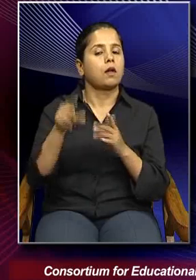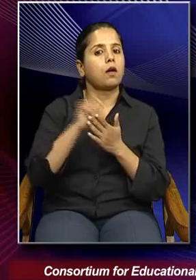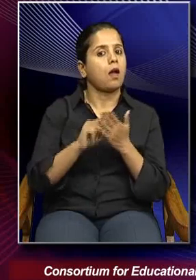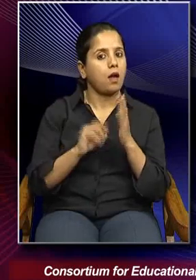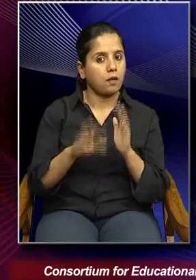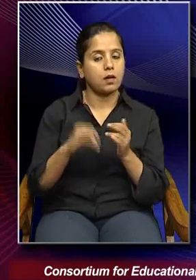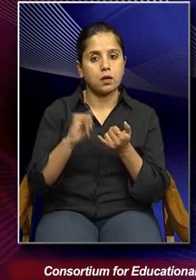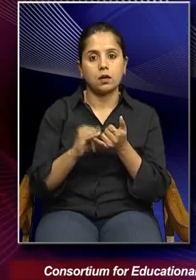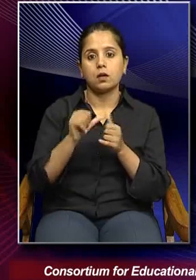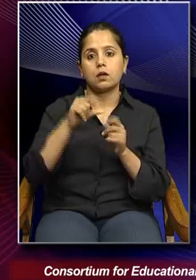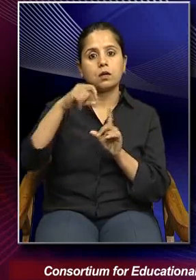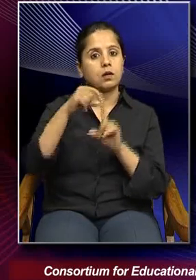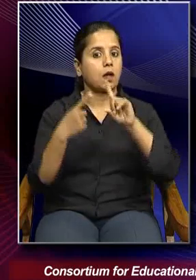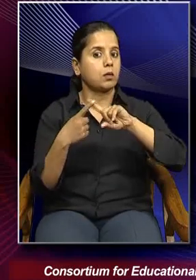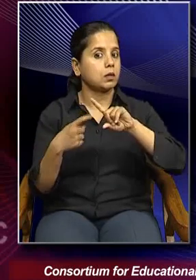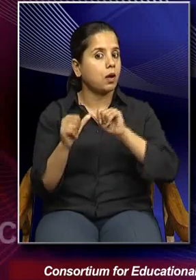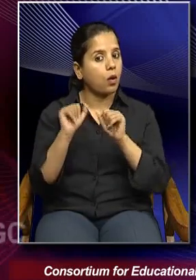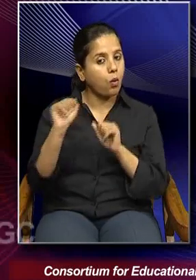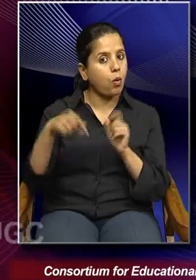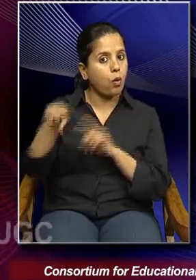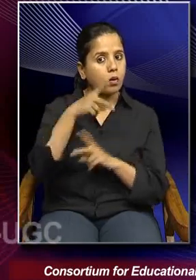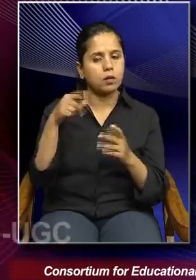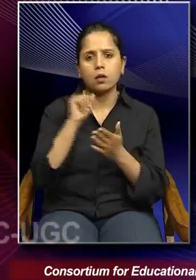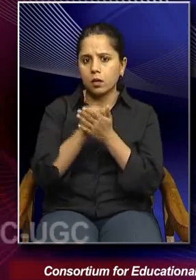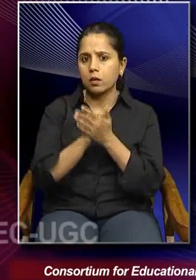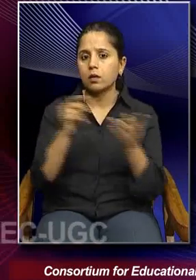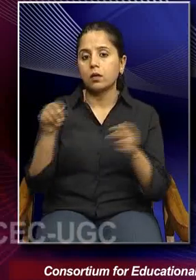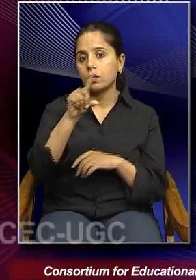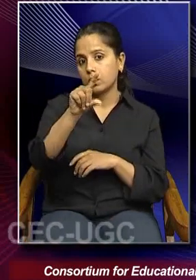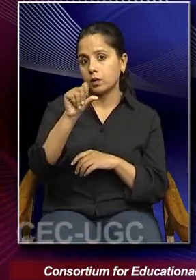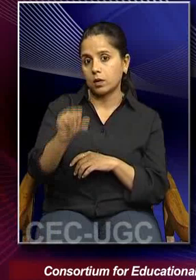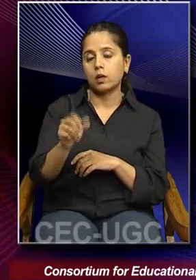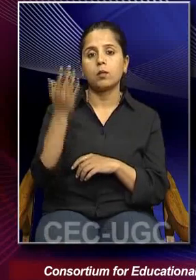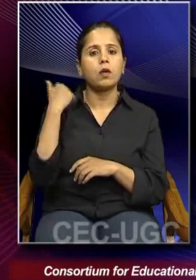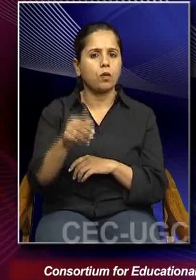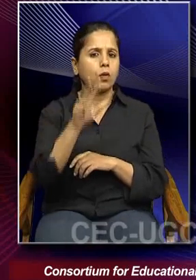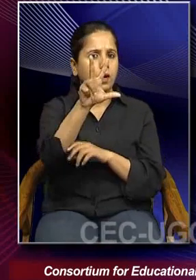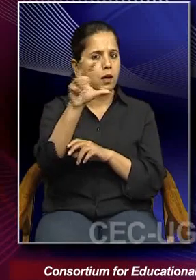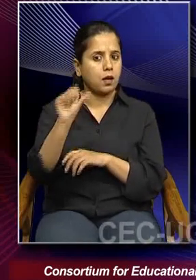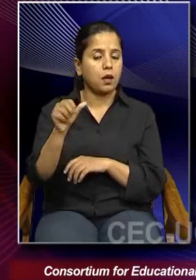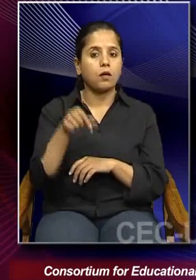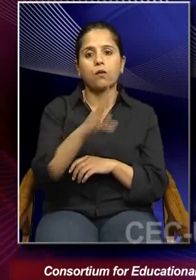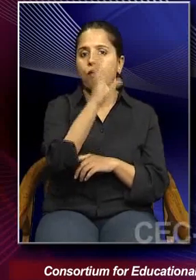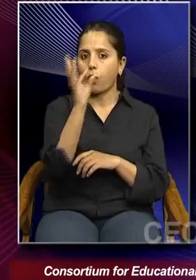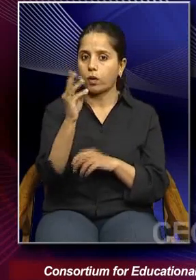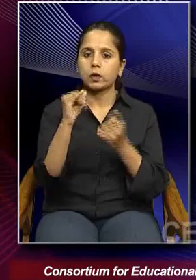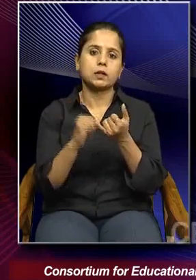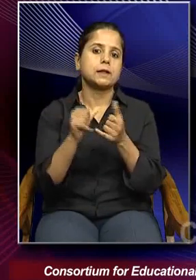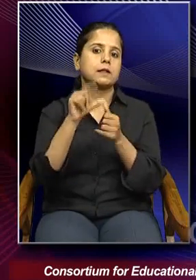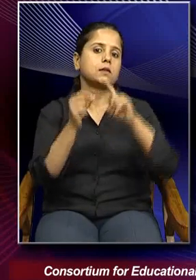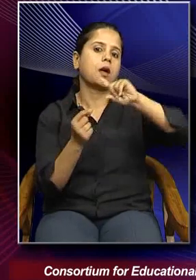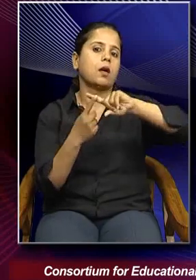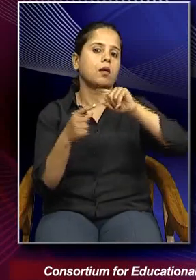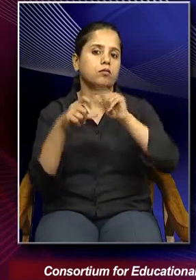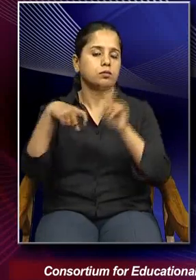सप्तकों के प्रकाशन के कम में 1989 में चौथ सपाट का